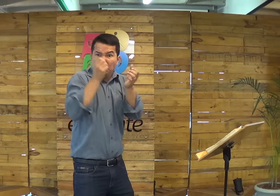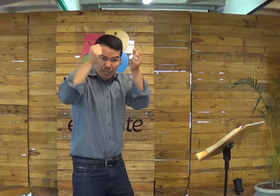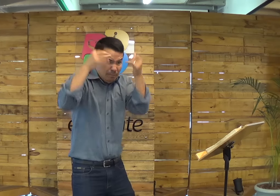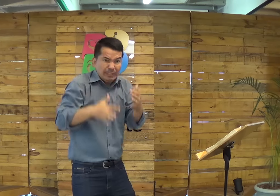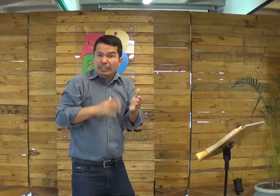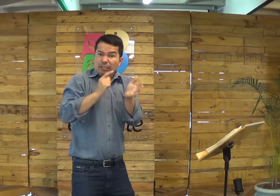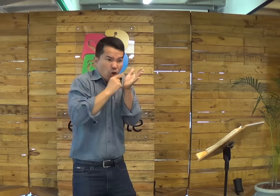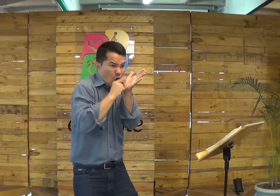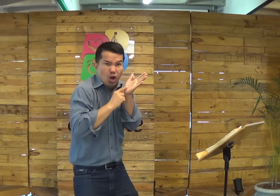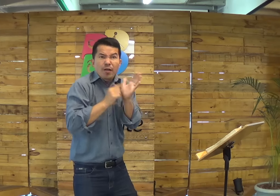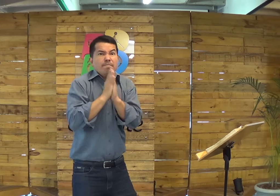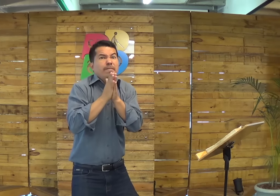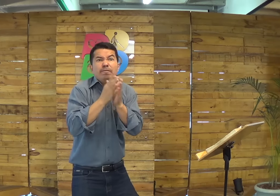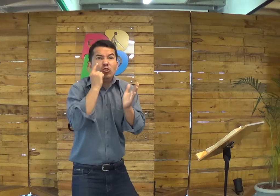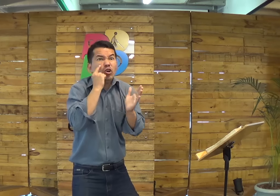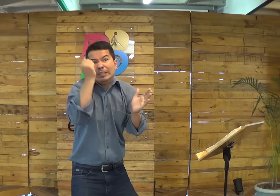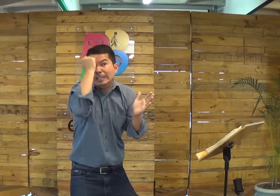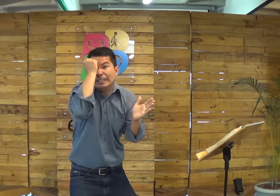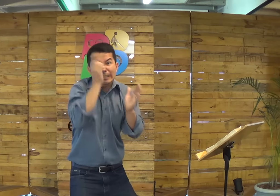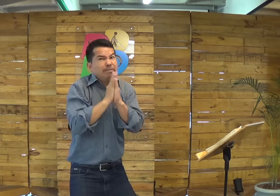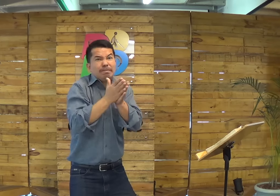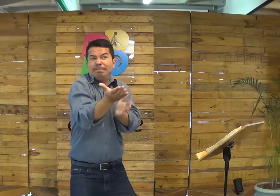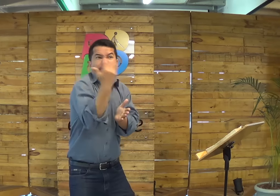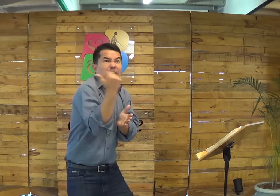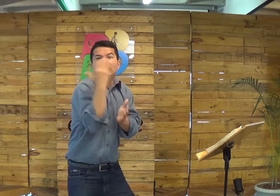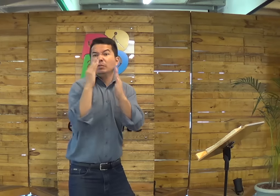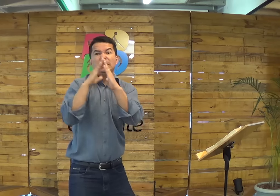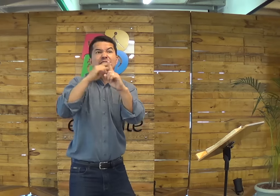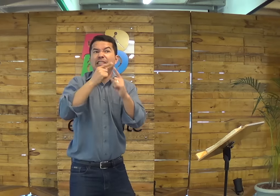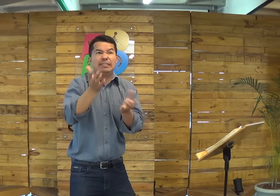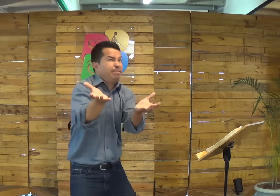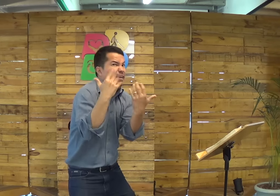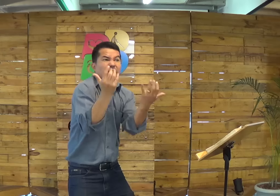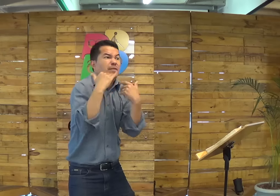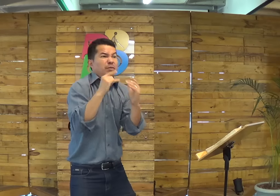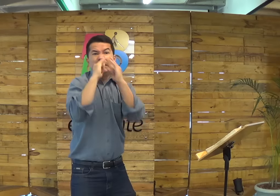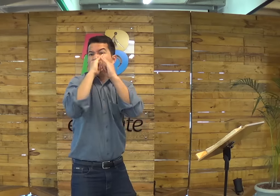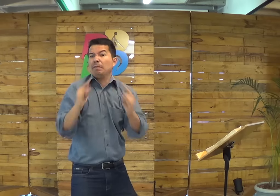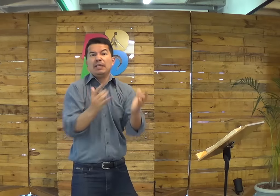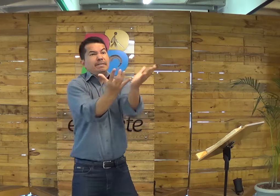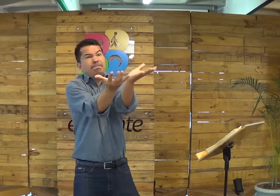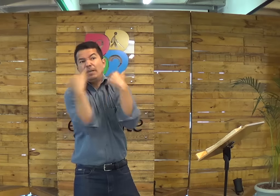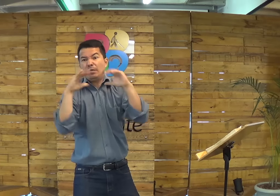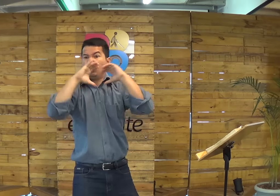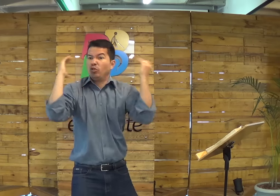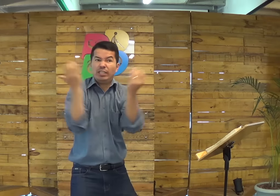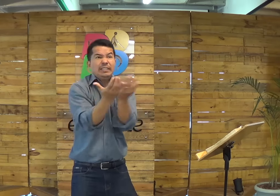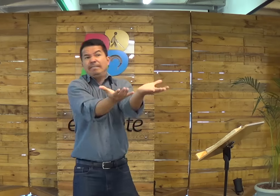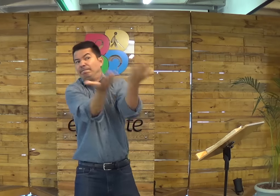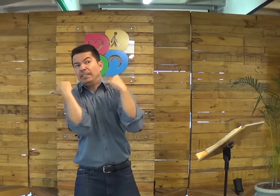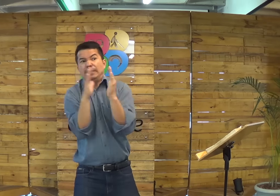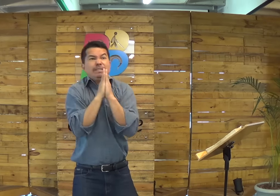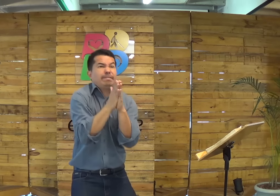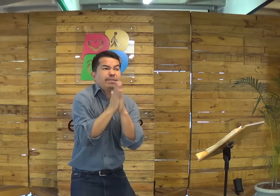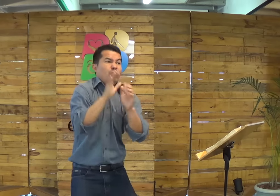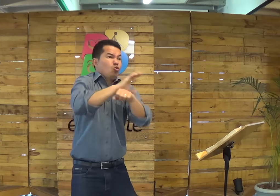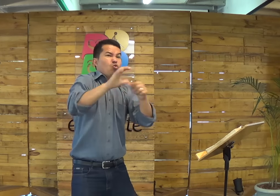tantas coisas da Bíblia falando sobre arrependimento chamando a pessoa para ir na igreja chamando para ir Retiro chamando para irem